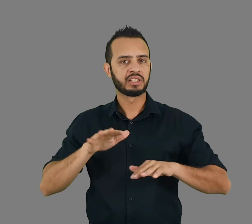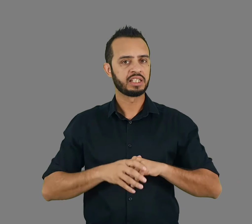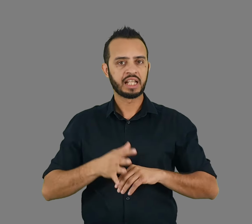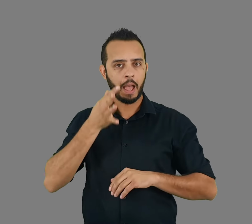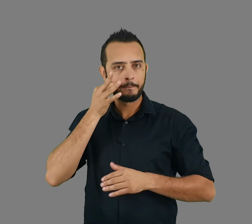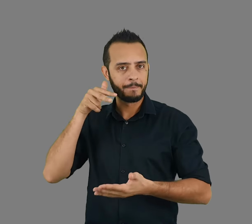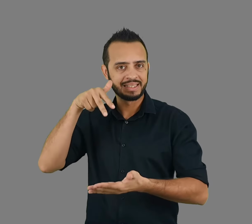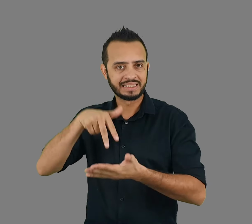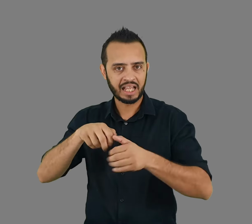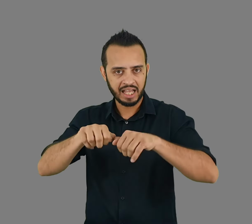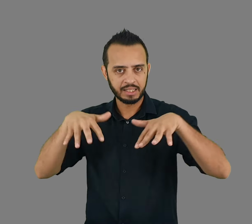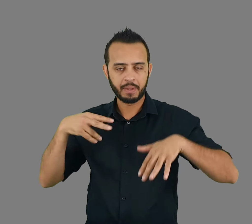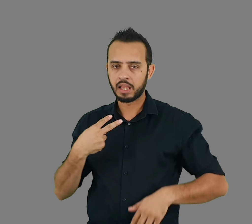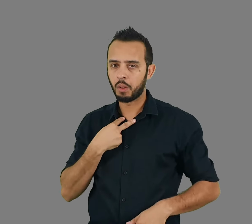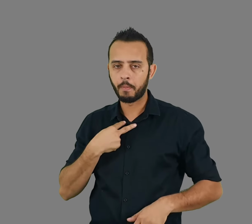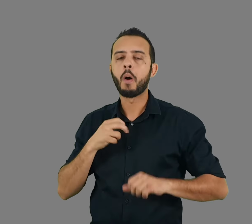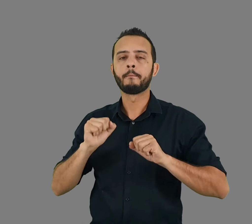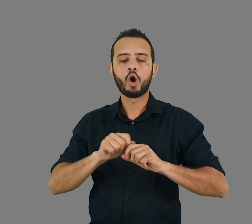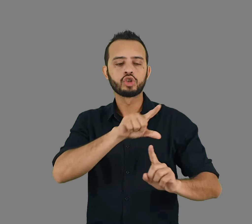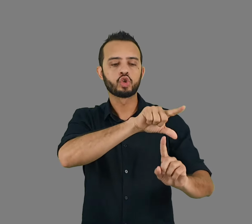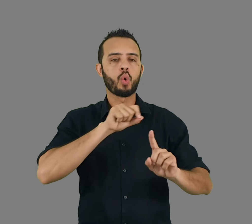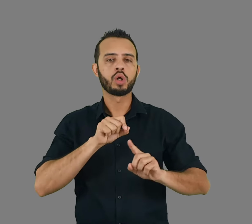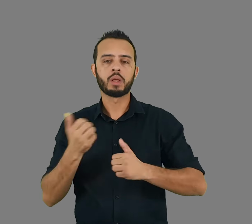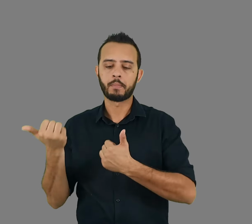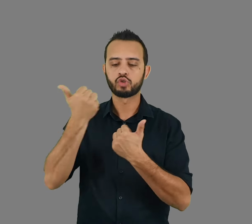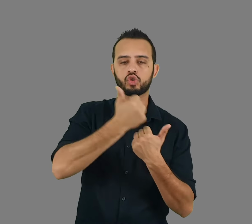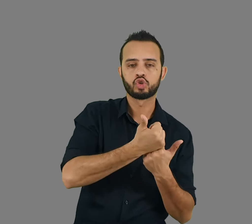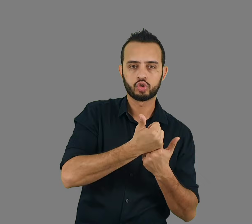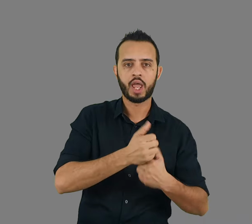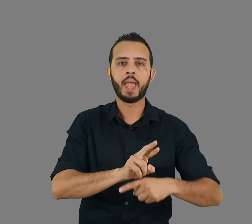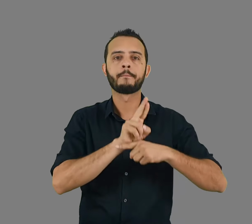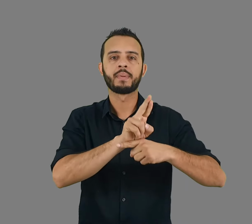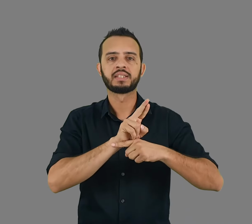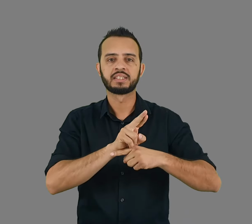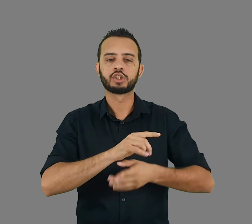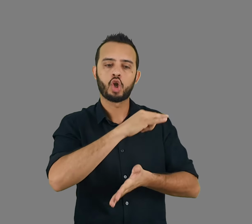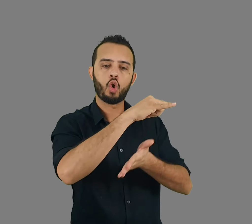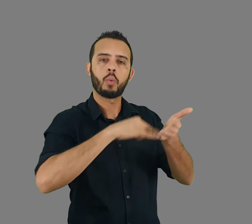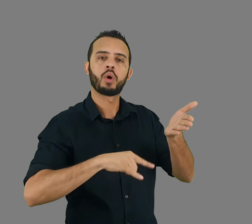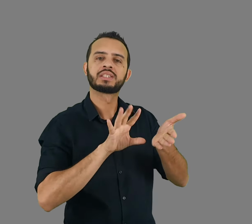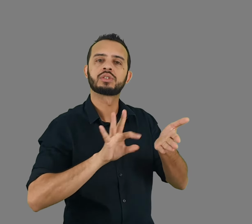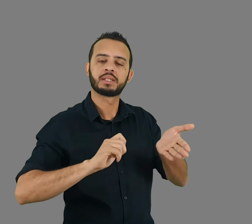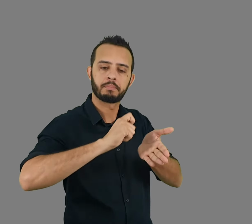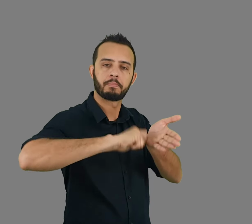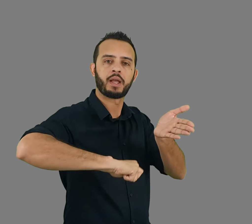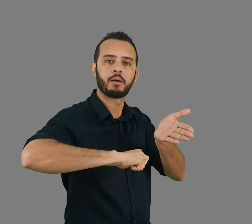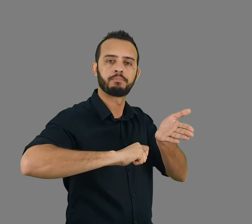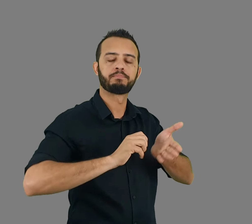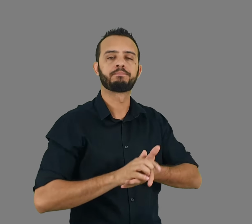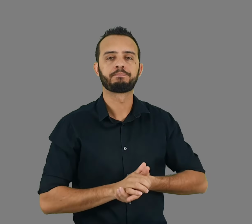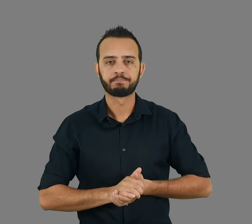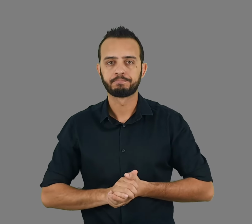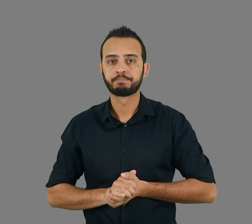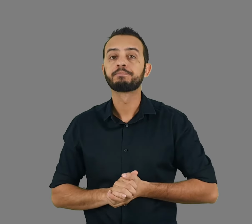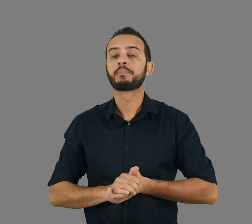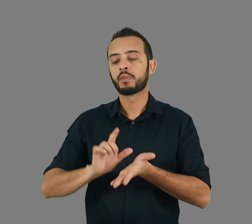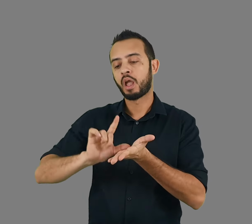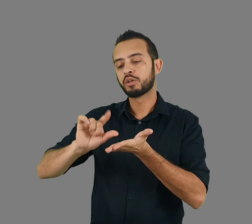Assembleia poderão indicar um representante para votar em seu nome, por meio de procuração simples assinada. Artigo 9.